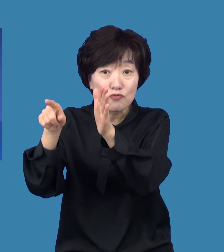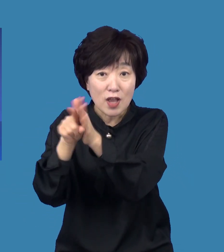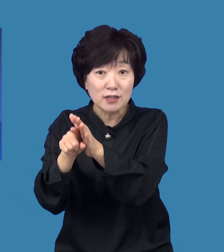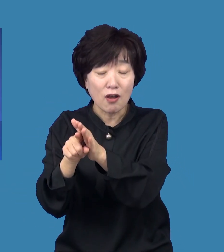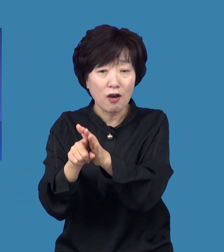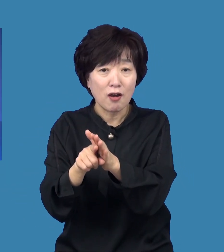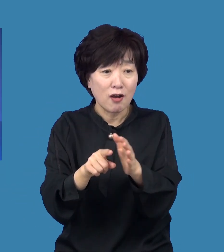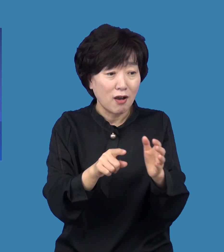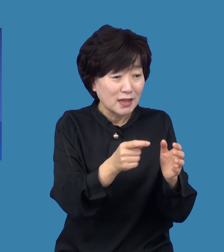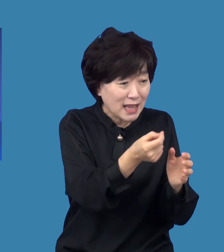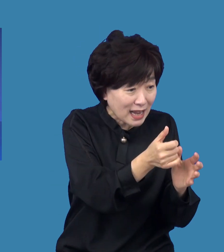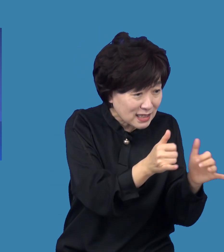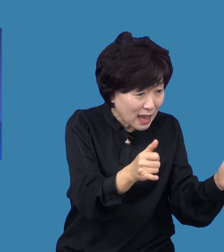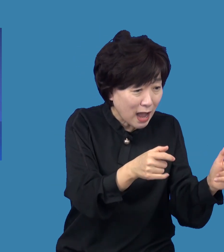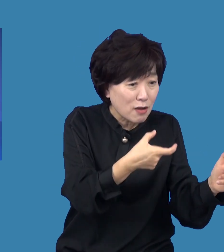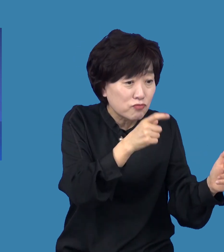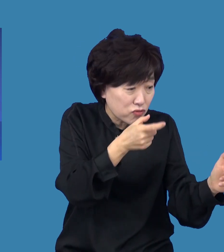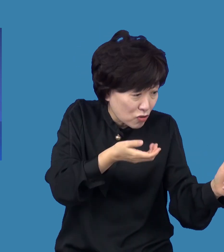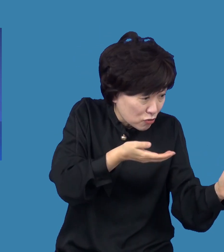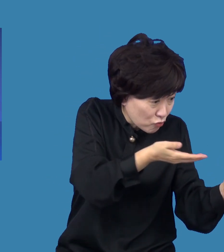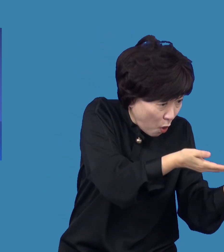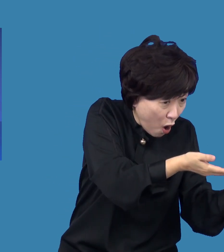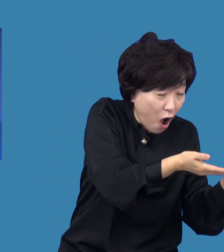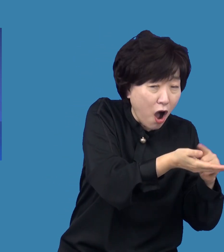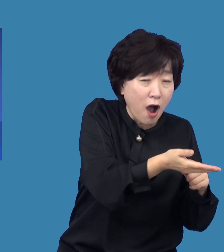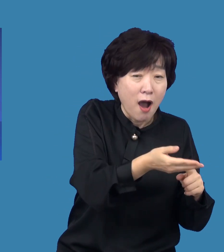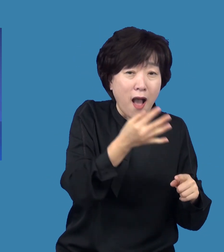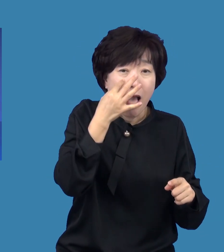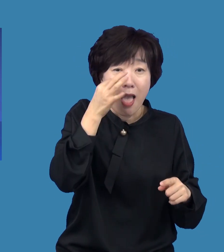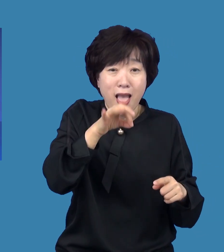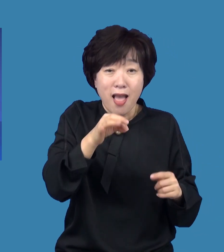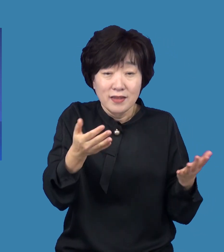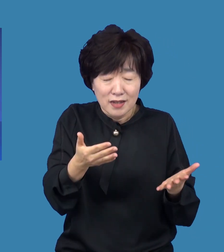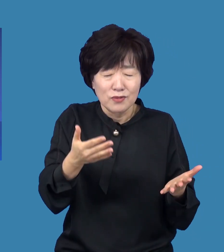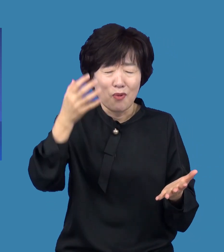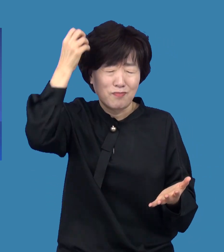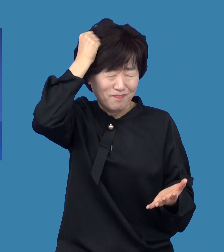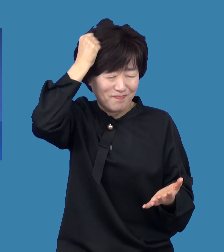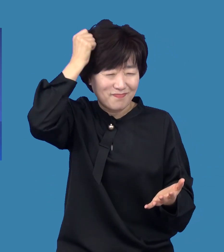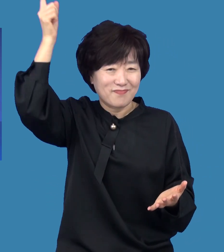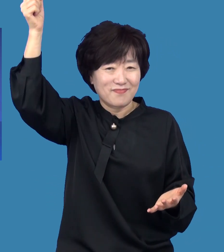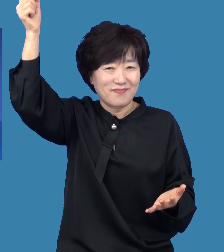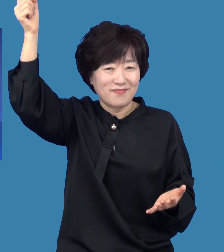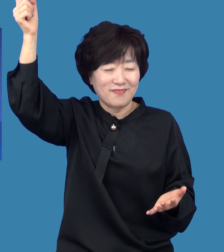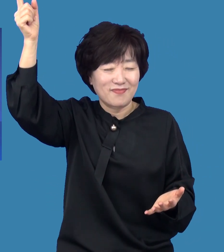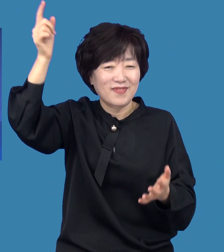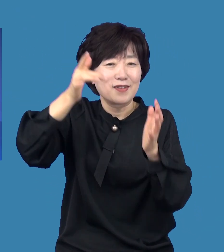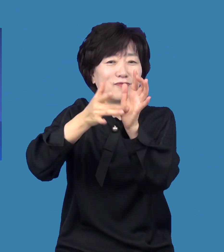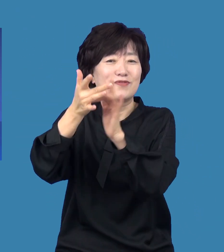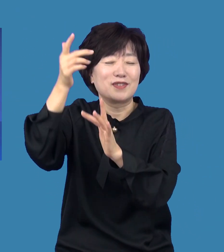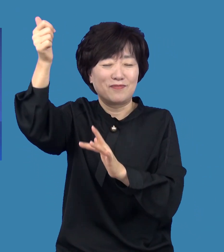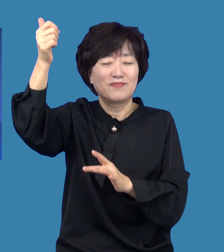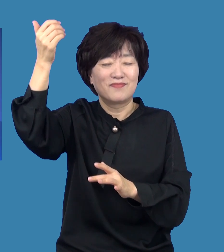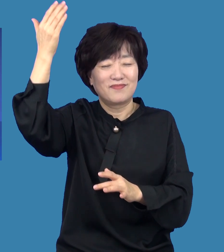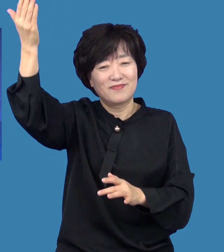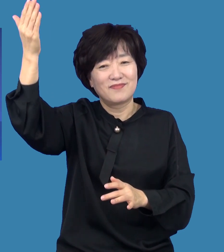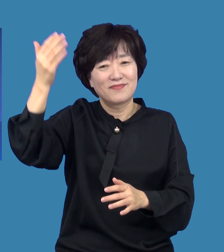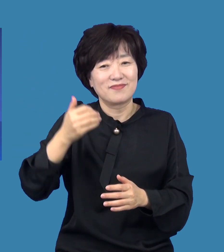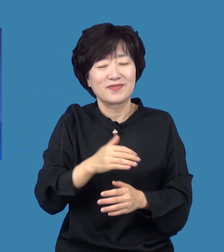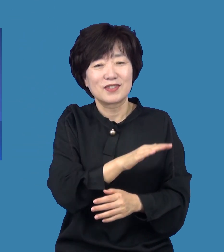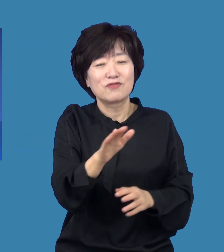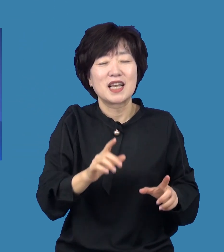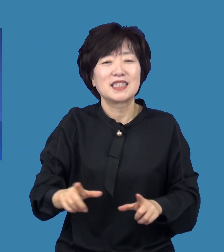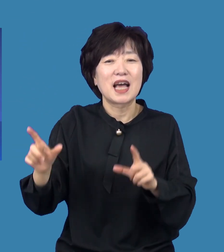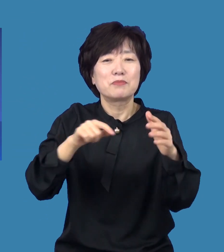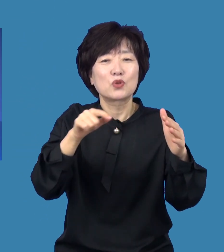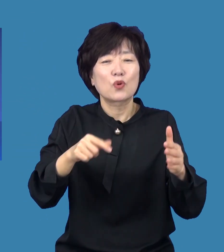것까지도 절대로 잊지 않으신다는 거예요. 예, 우리 주님은 정말 그런 분이세요. 저와 여러분의 삶 가운데 주를